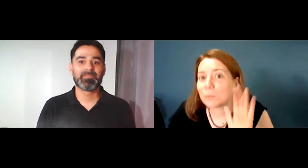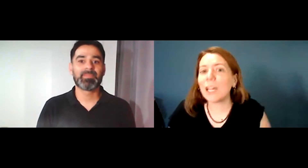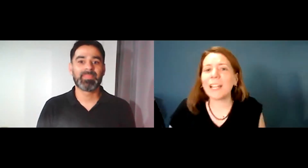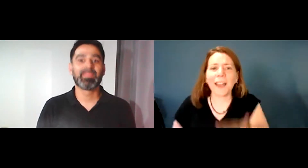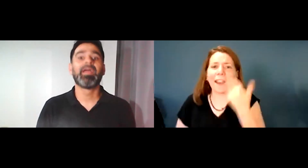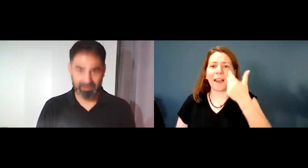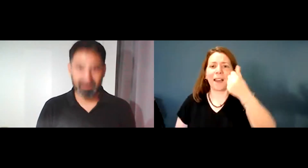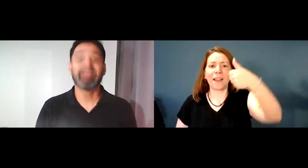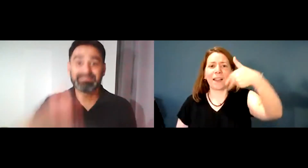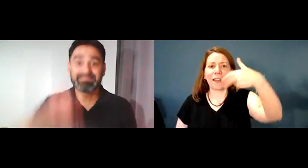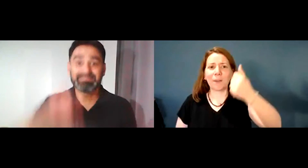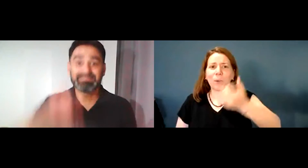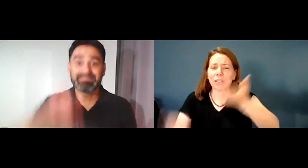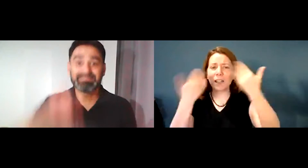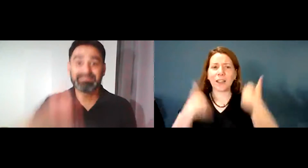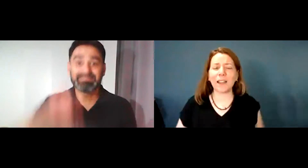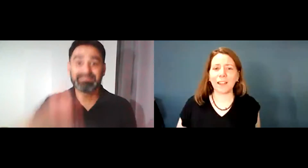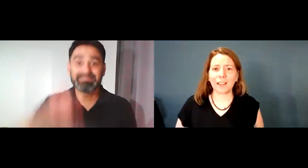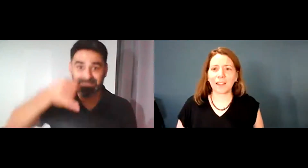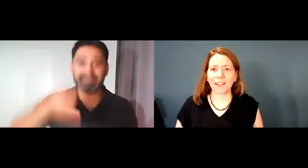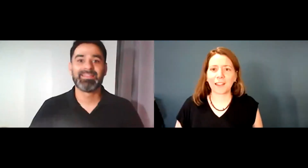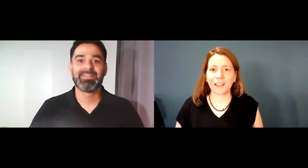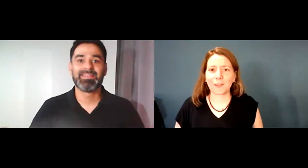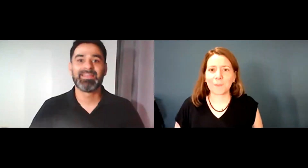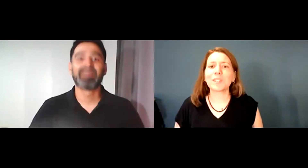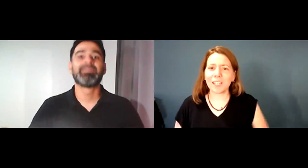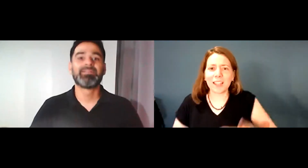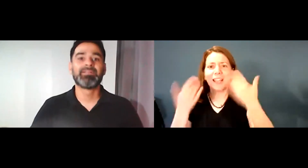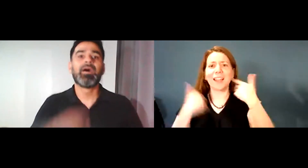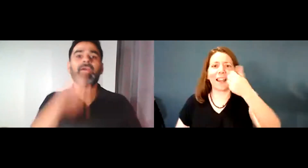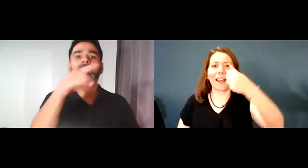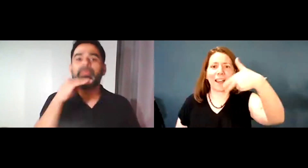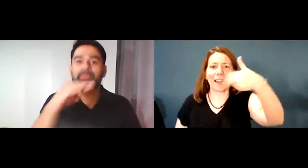Dale, Ana. Vos, Ana, dale. ¿Yo? Sí, dale, Ana.